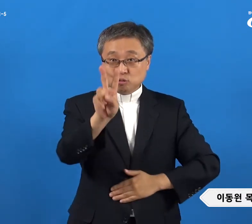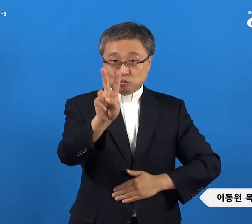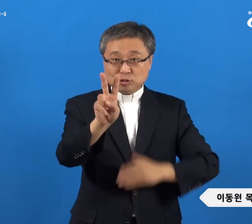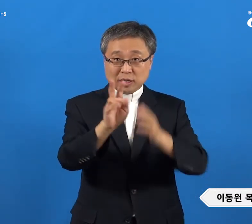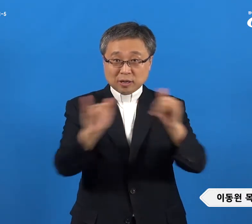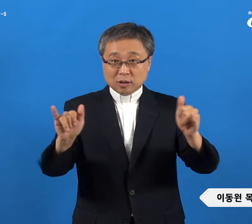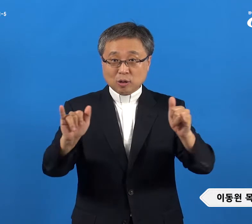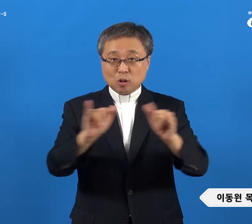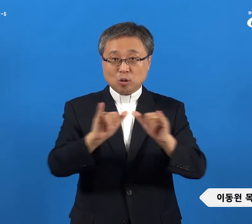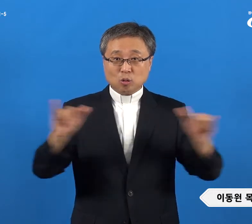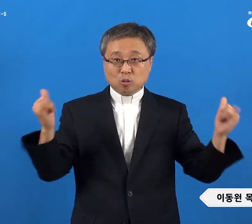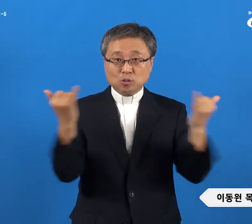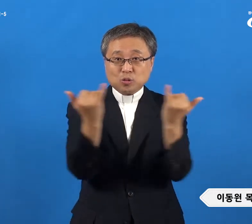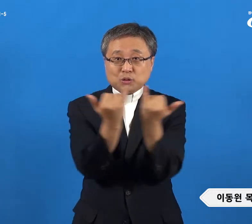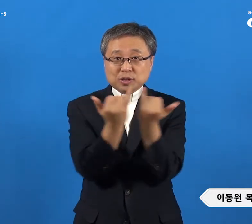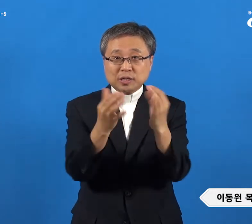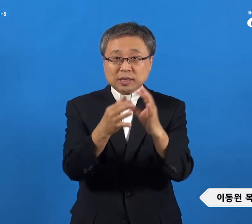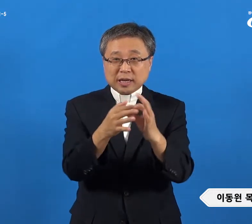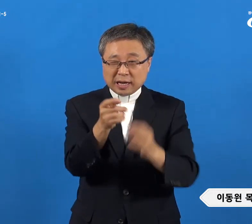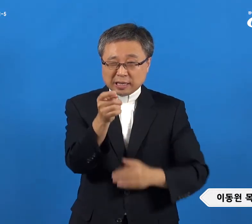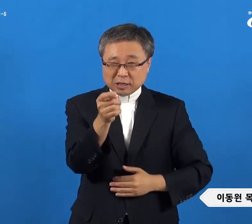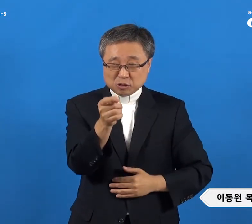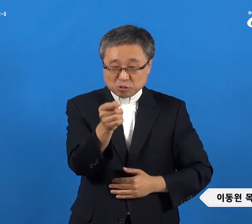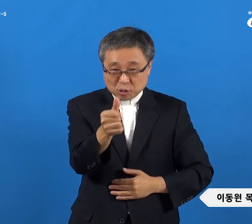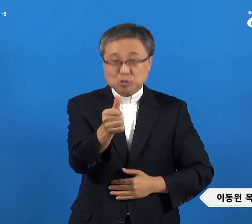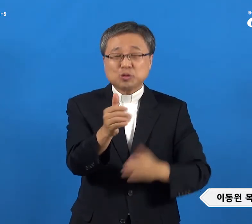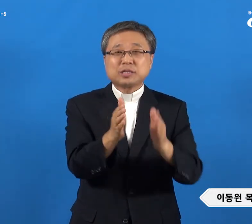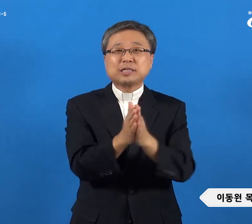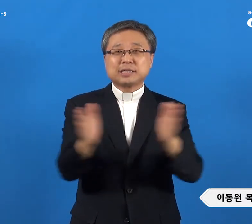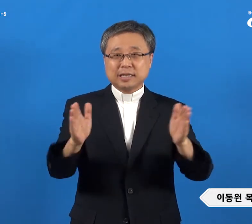둘은 공동체의 최소 단위라고 말할 수가 있을 것입니다.